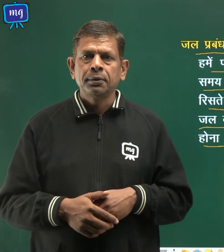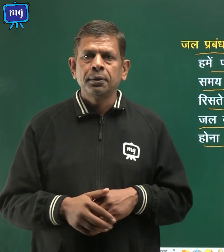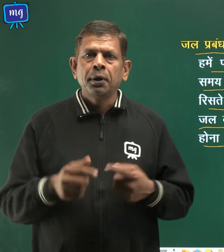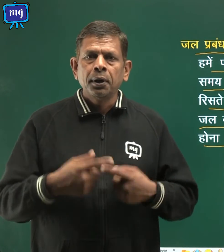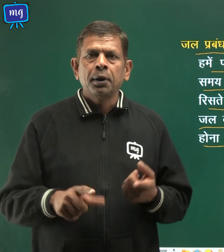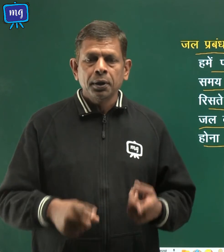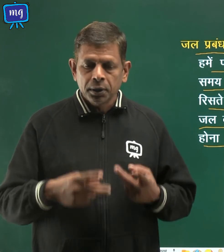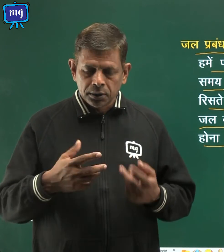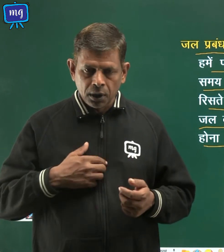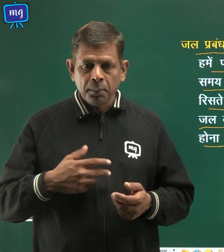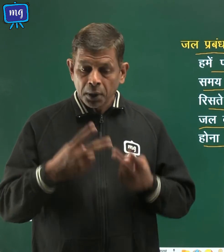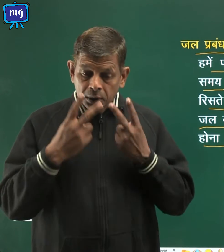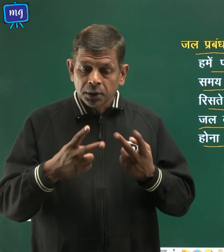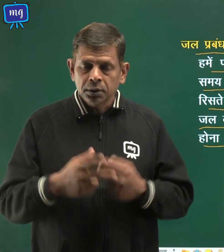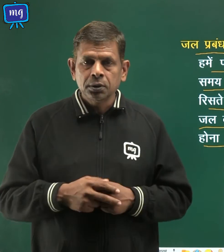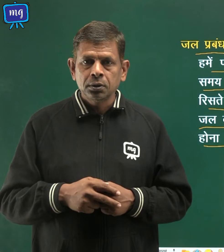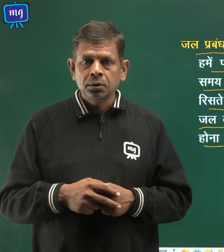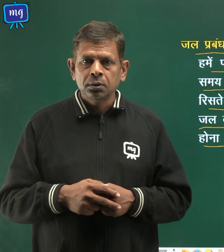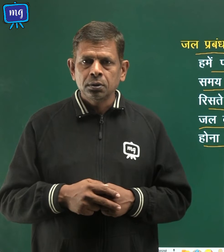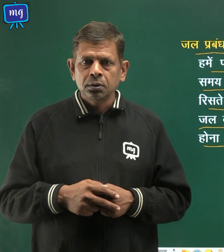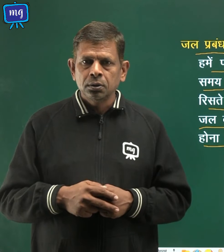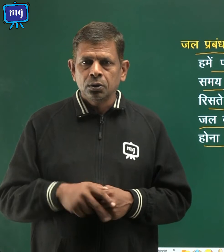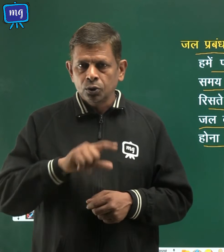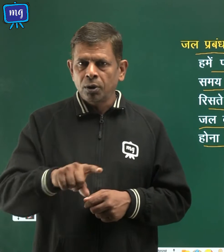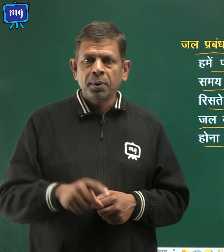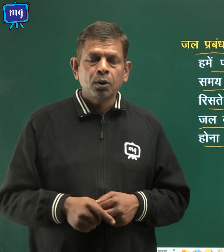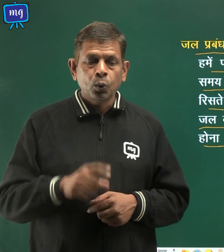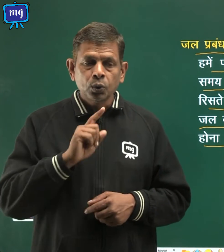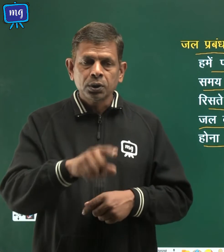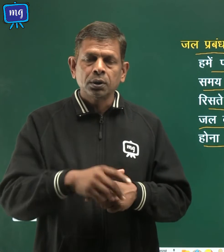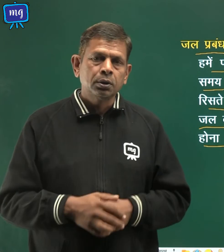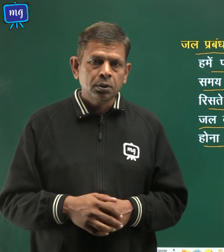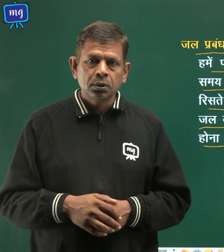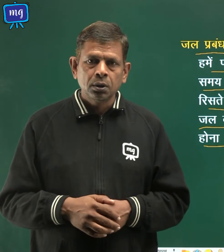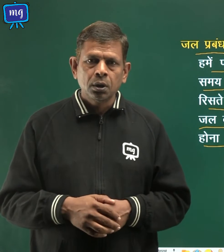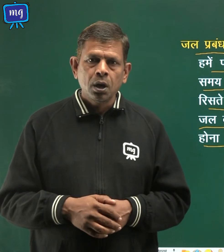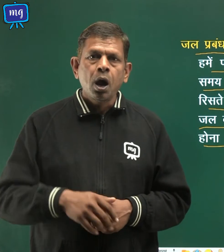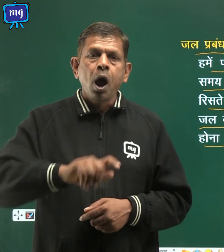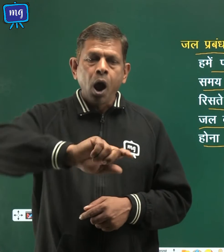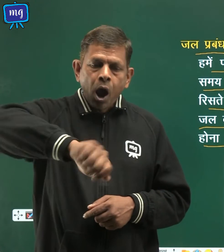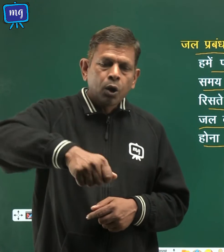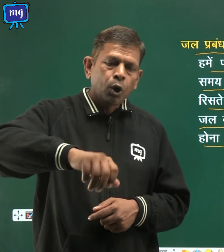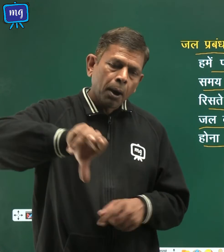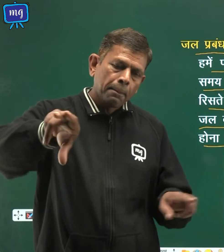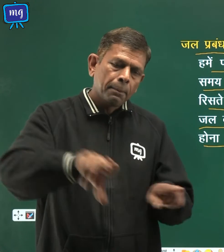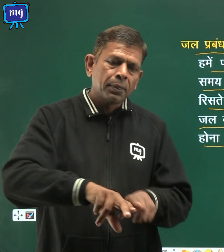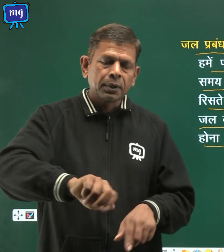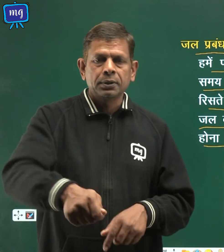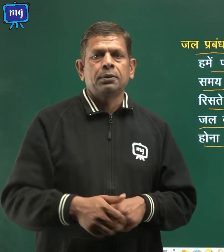ऐसा हमें कभी दिखाई दे तो हमें उसे नल को बंद कर देना चाहिए।